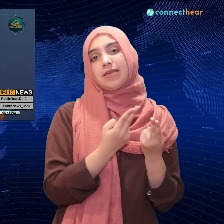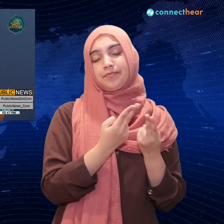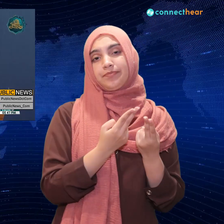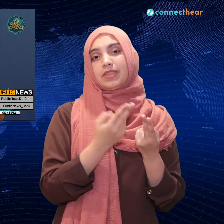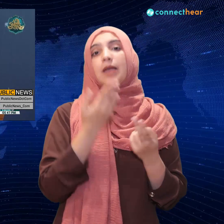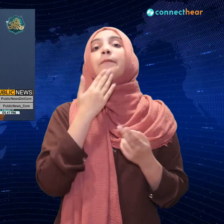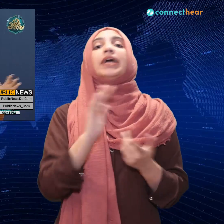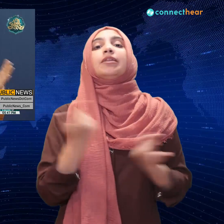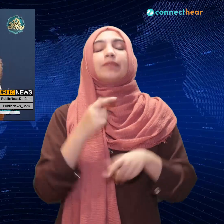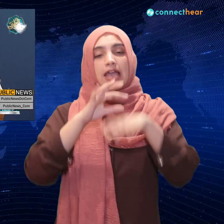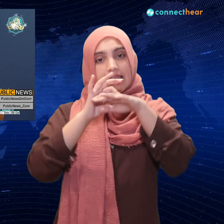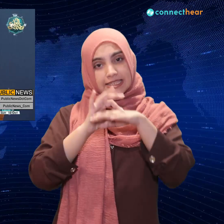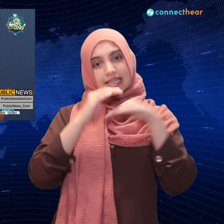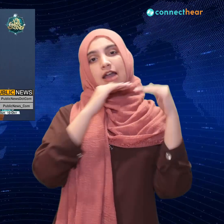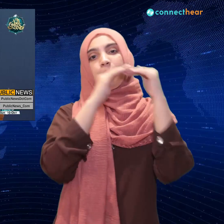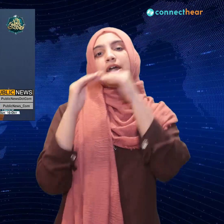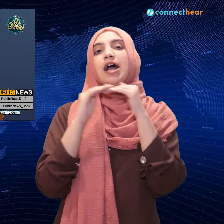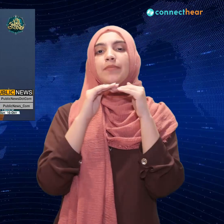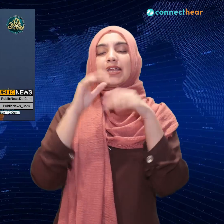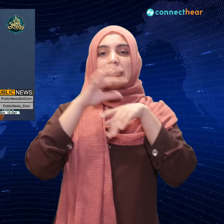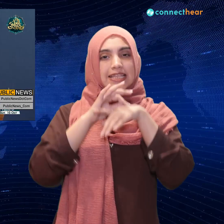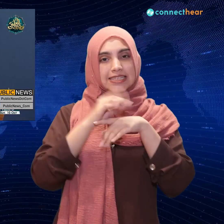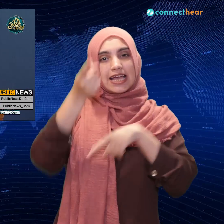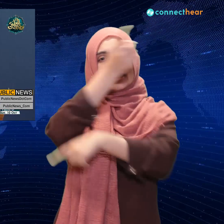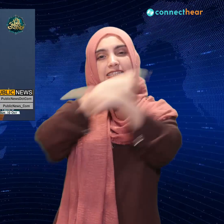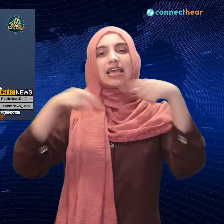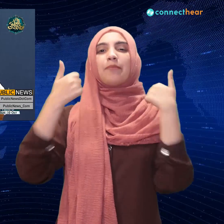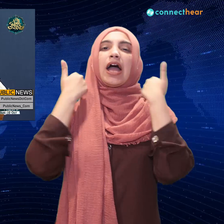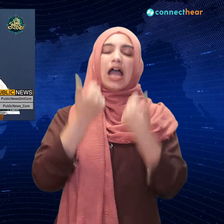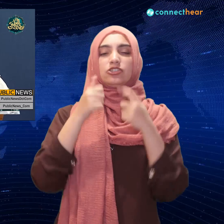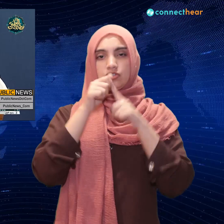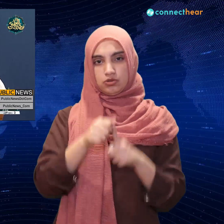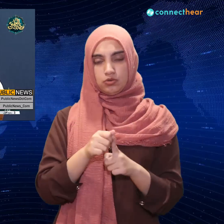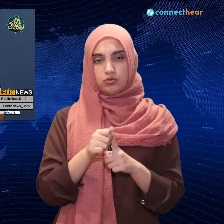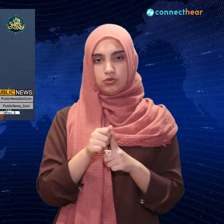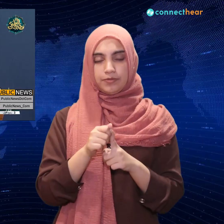یونٹی، انسان اکٹھے ہیں، انسانوں کے لیے وہ پیغام رحمت العالمین تھے.